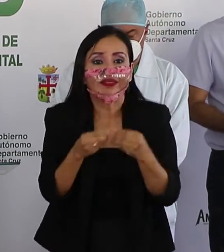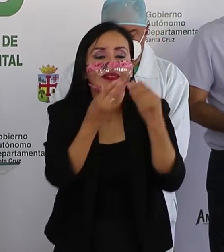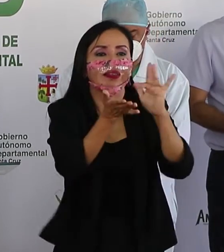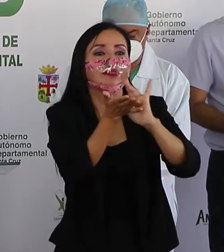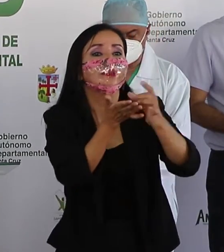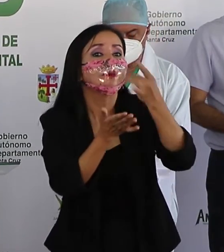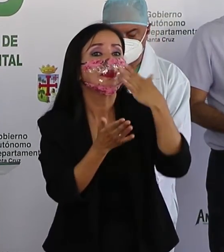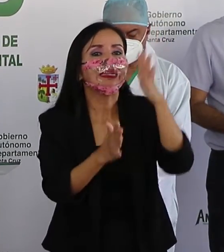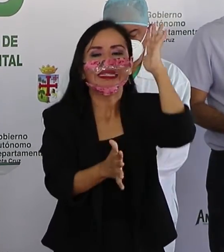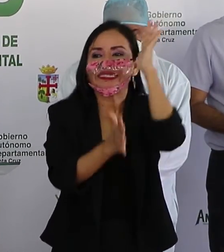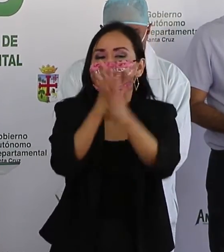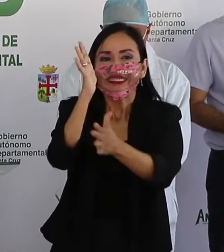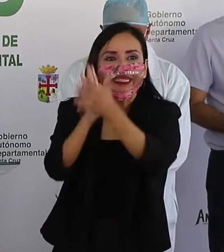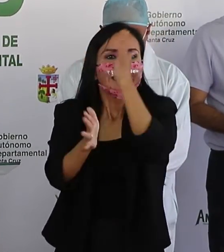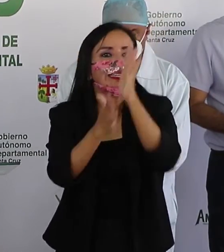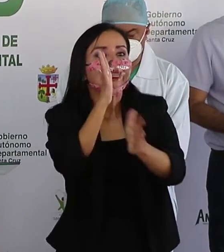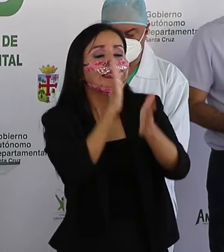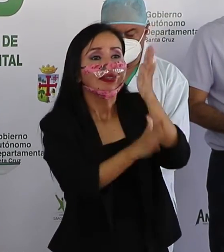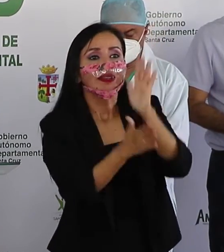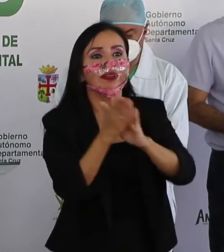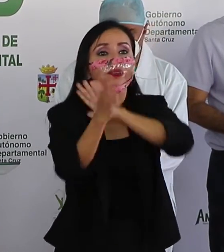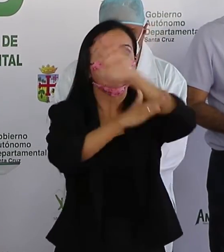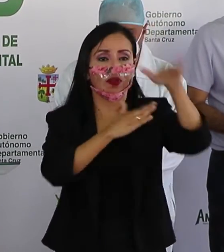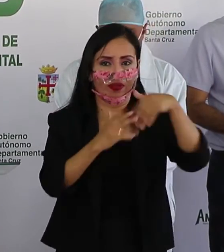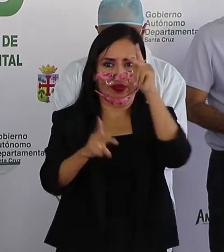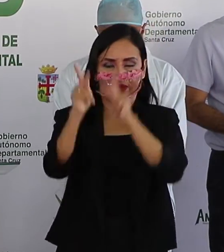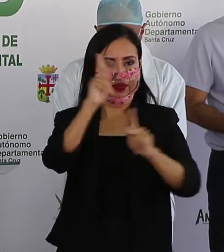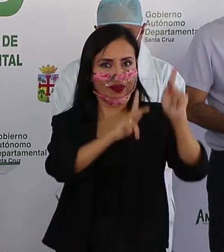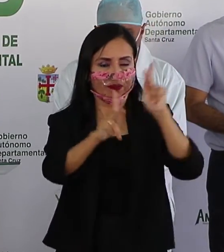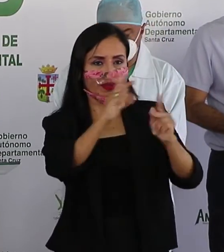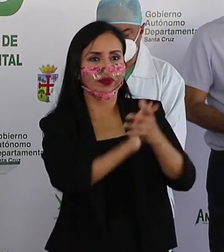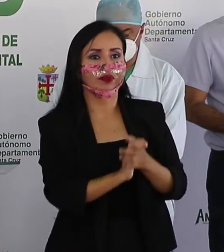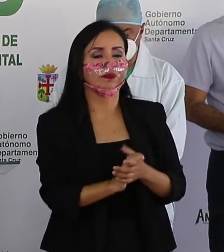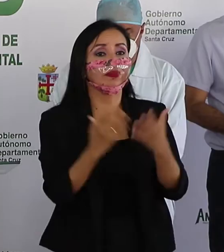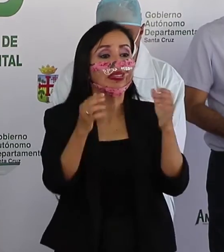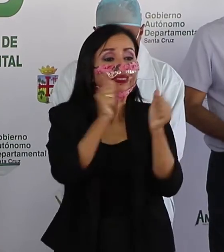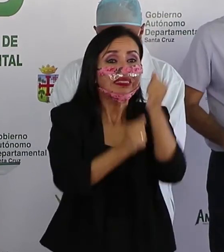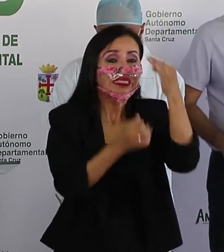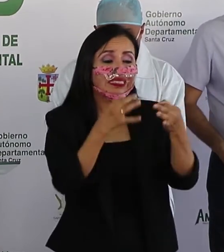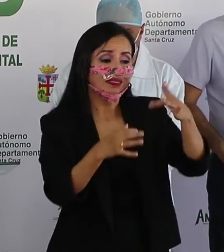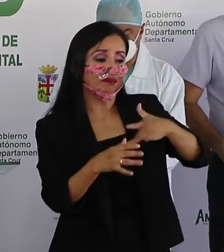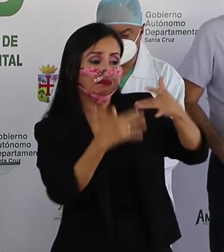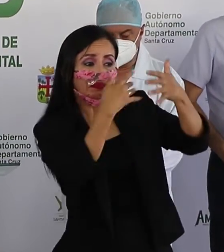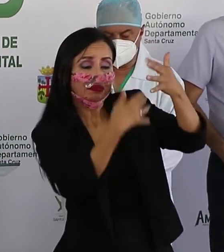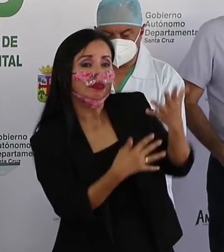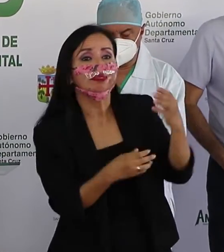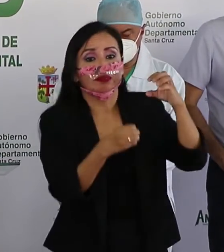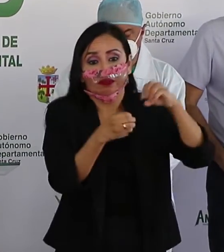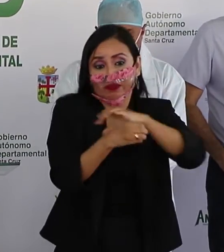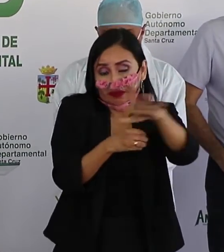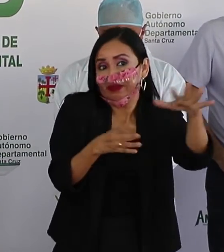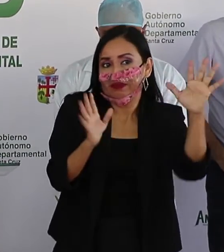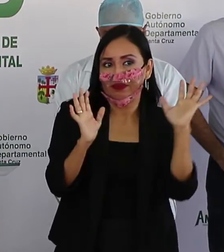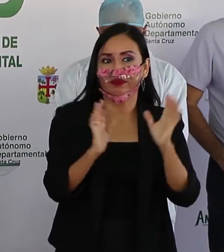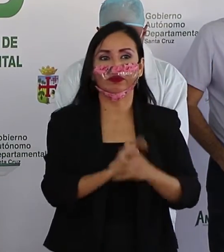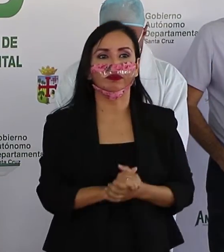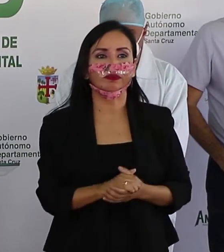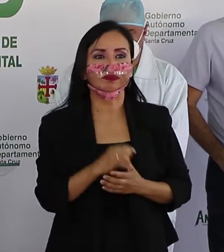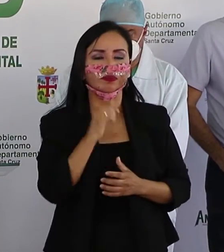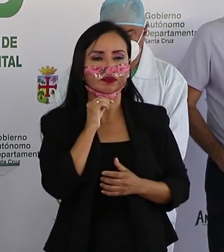otorgando medicamentos gratuitos a nuestra población con signos y síntomas del COVID-19.